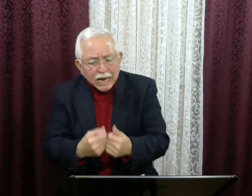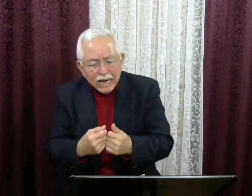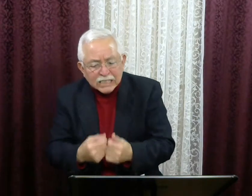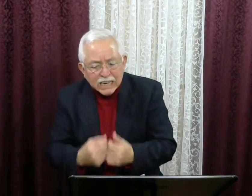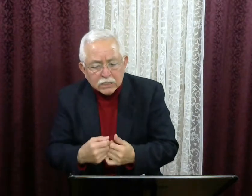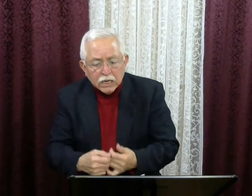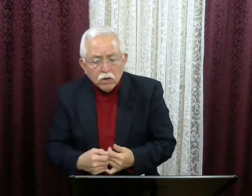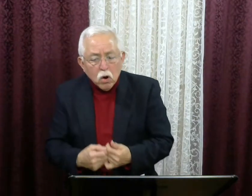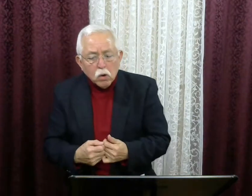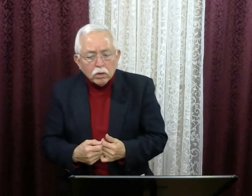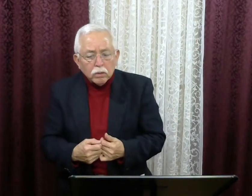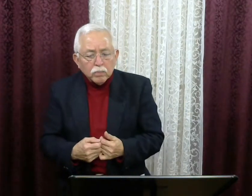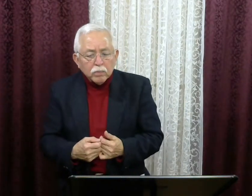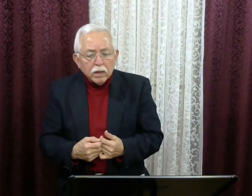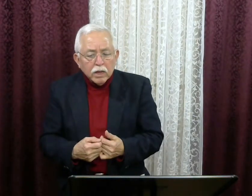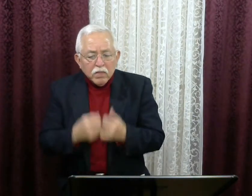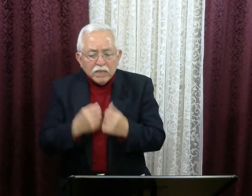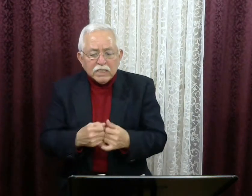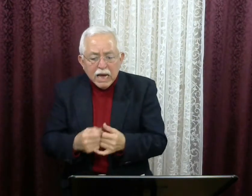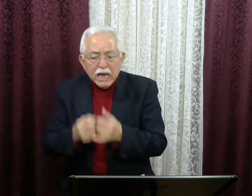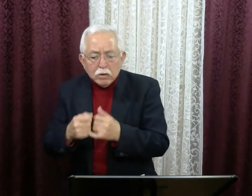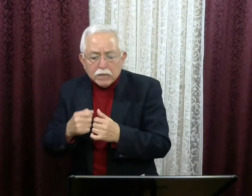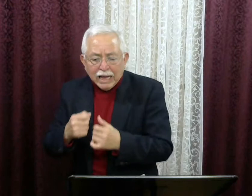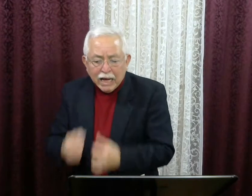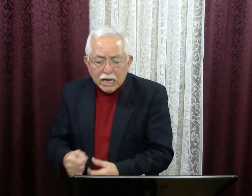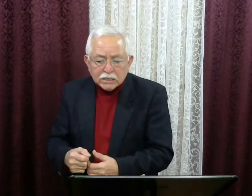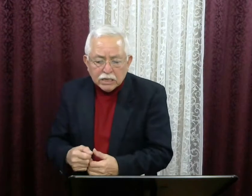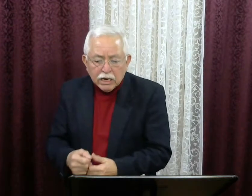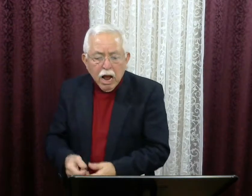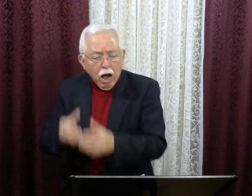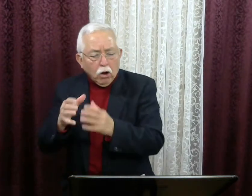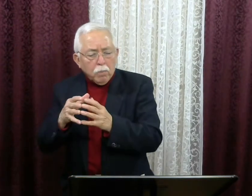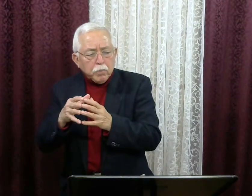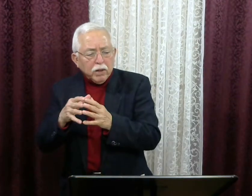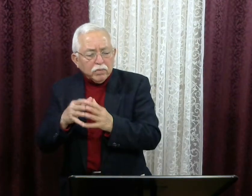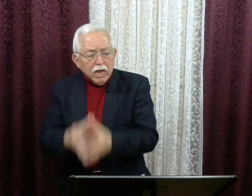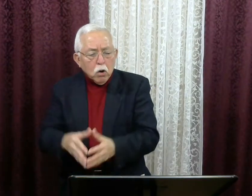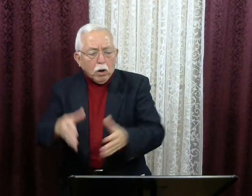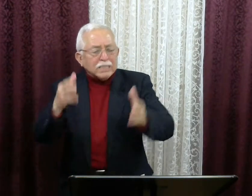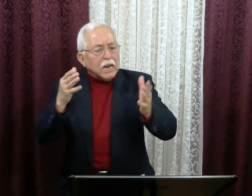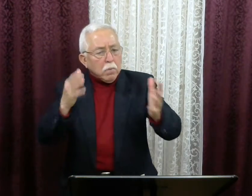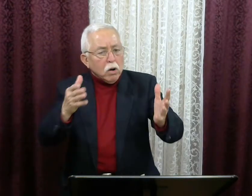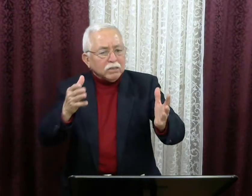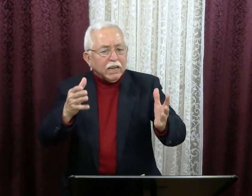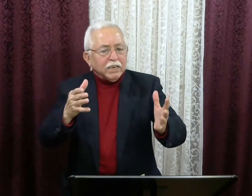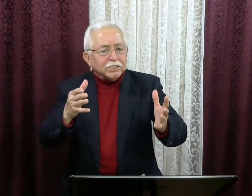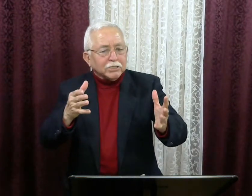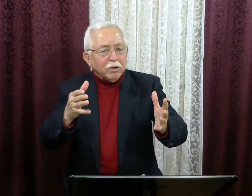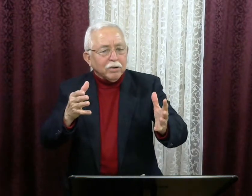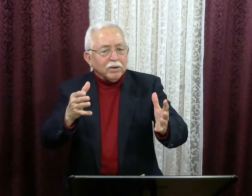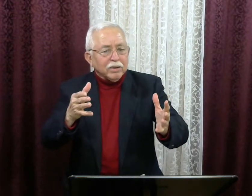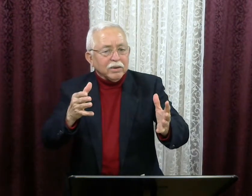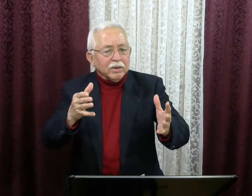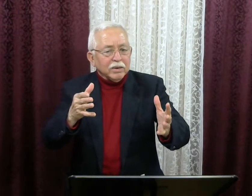fortaleza interior. Desea que ellos alcancen a comprender lo que es el amor de Cristo.